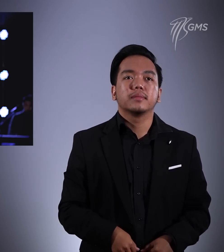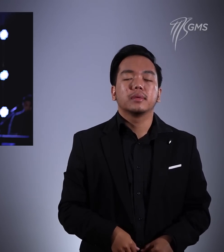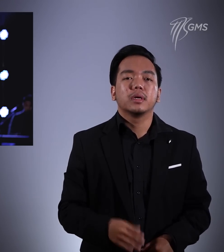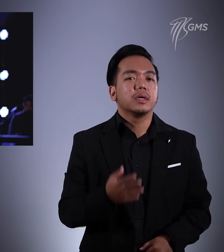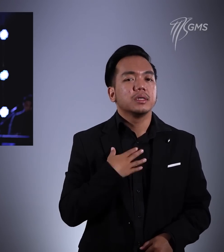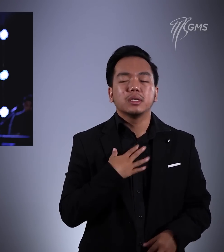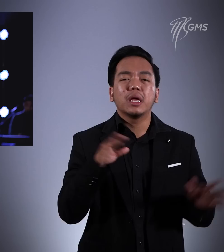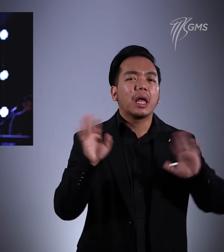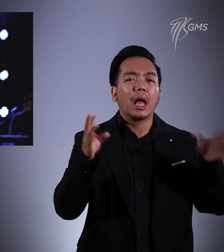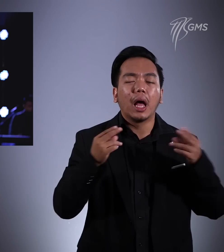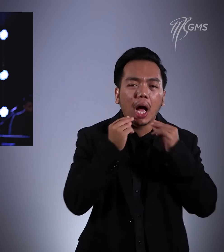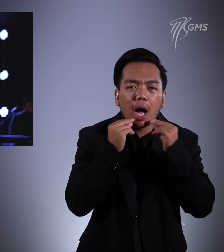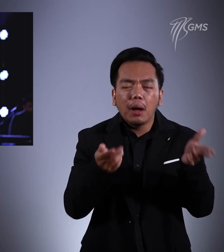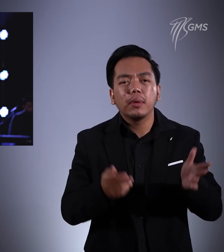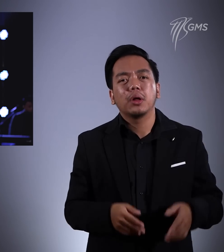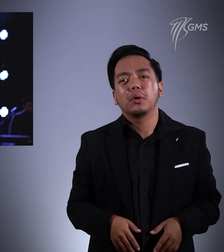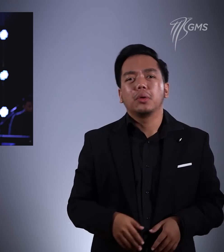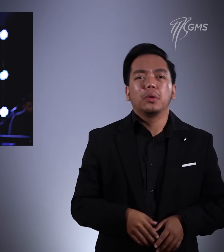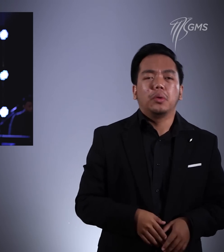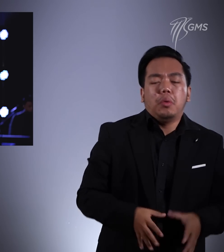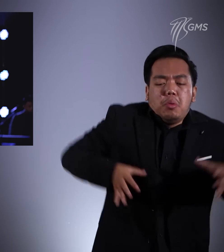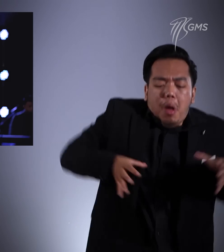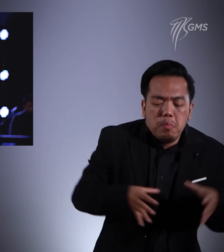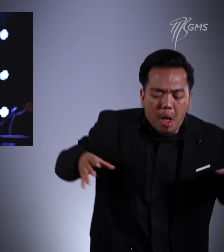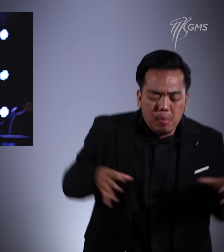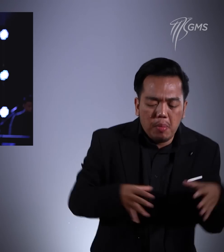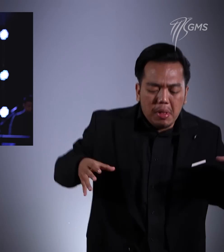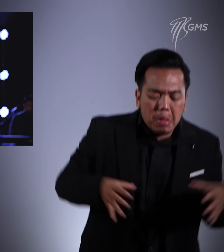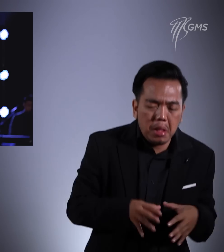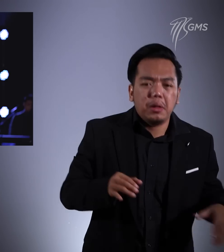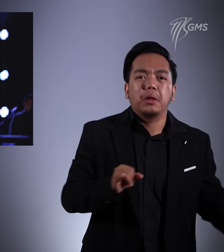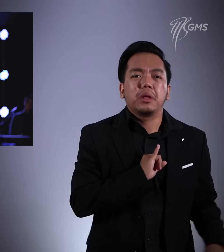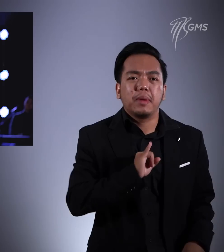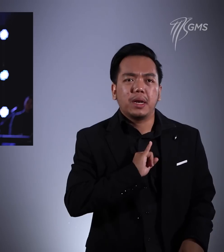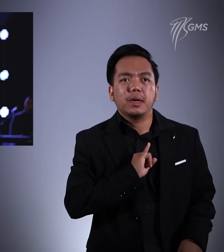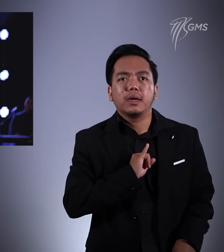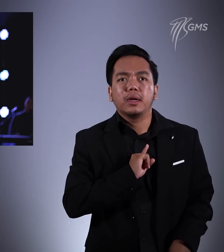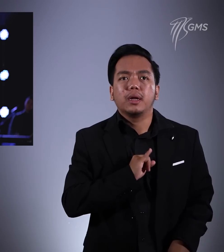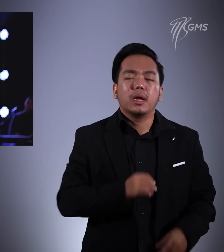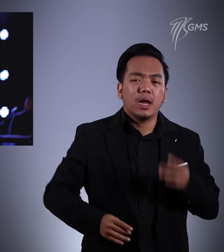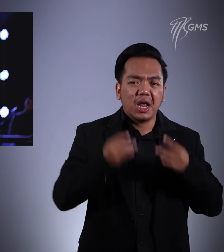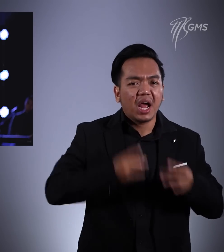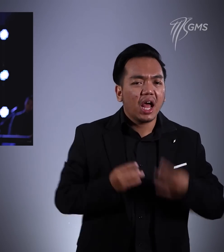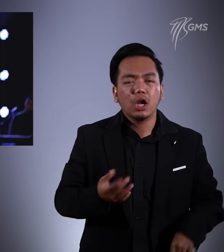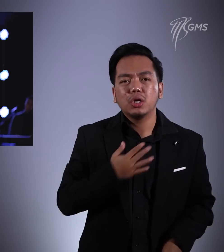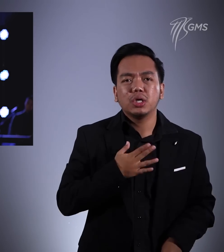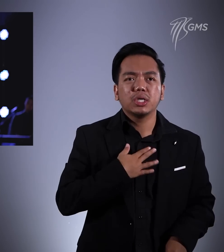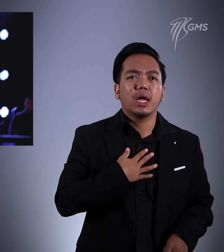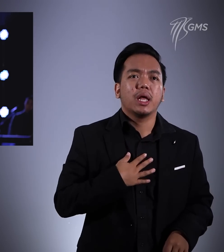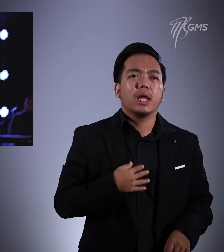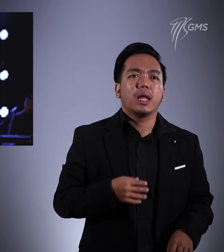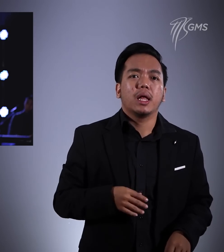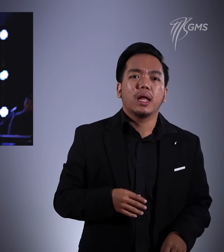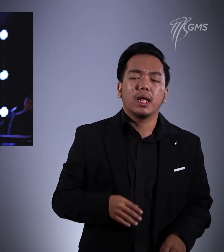Saya nggak perlu sekarang iman-imani pompa-pompa untuk hadapi pergumulan di depan. Kalau saya perlu iman saya dipompa, saya nggak lihat masalah, problema, lalu